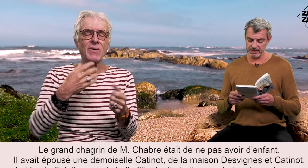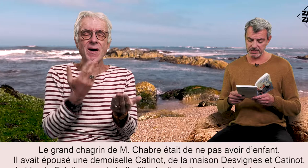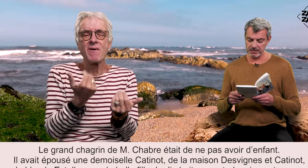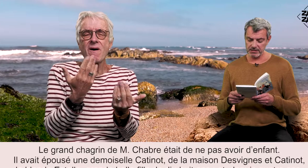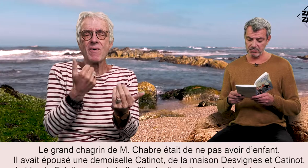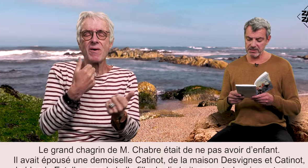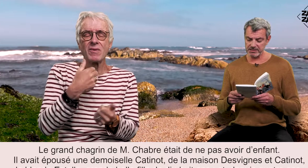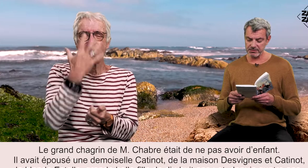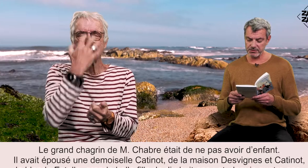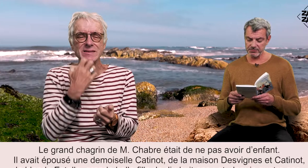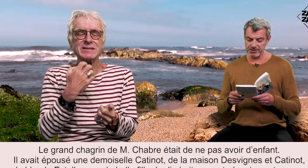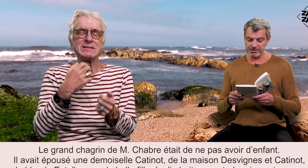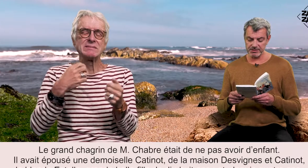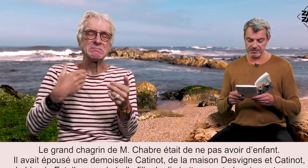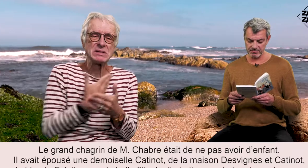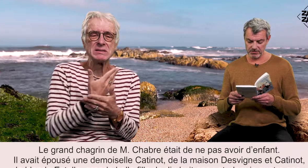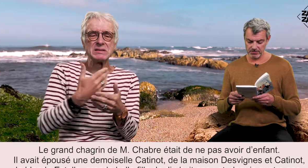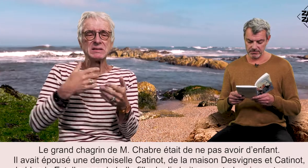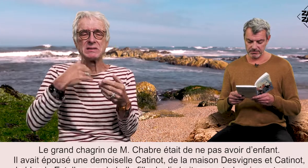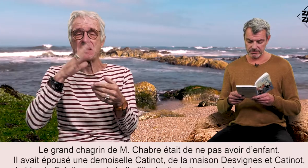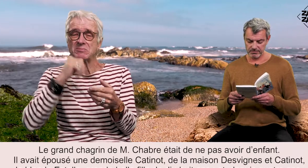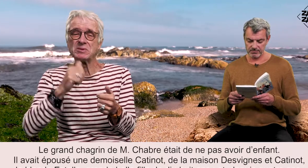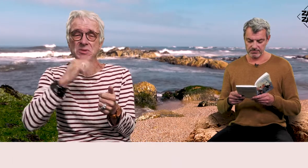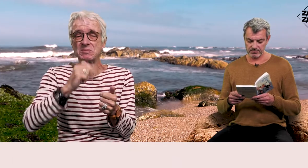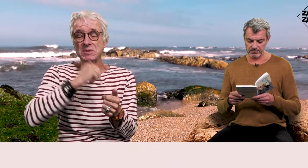consterné, blessé de l'inutilité de ses efforts.